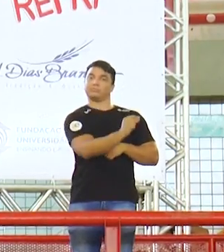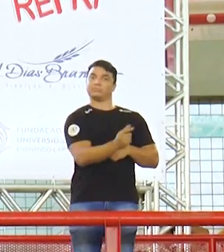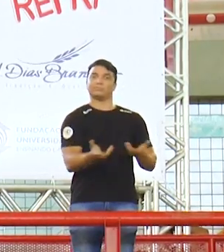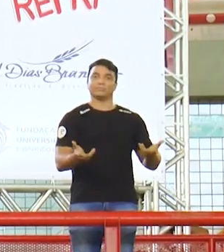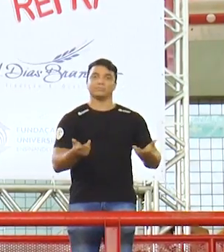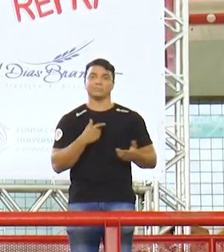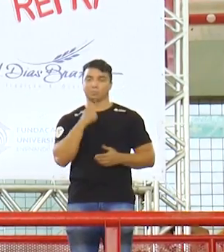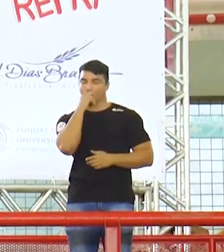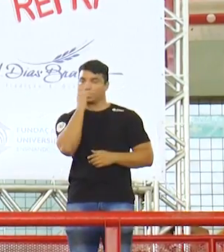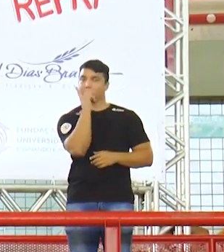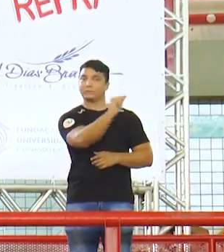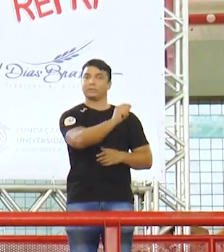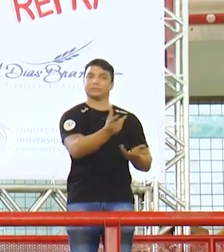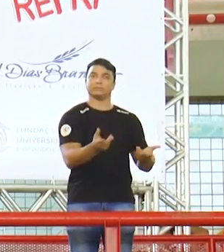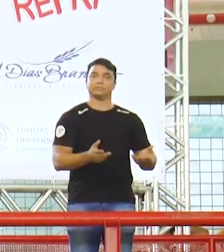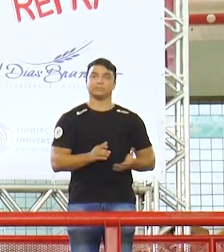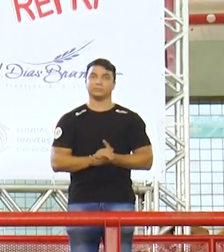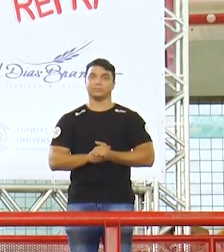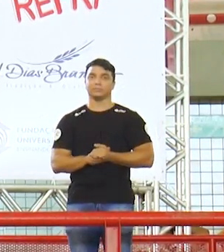Já vai.